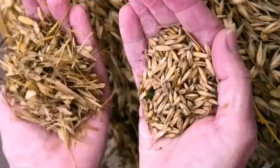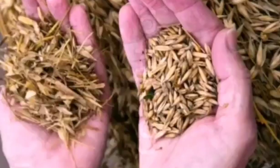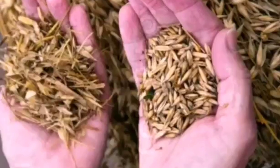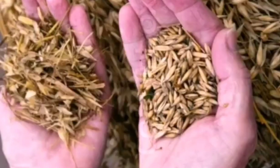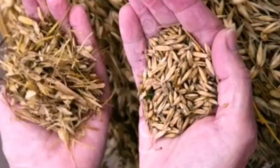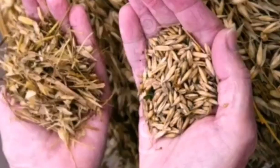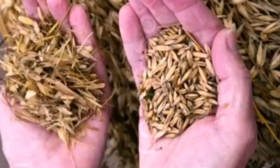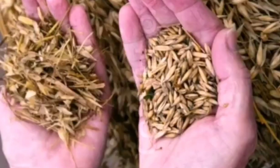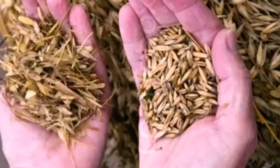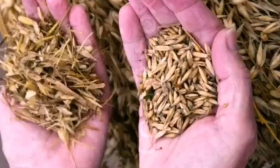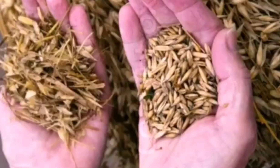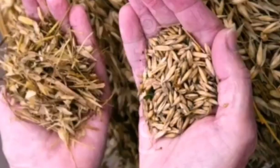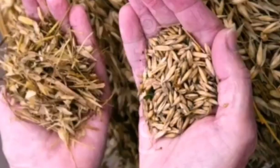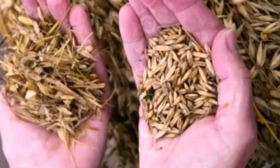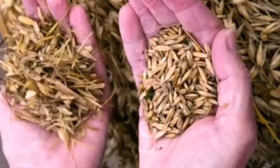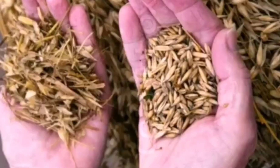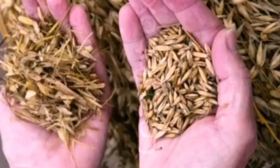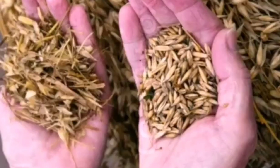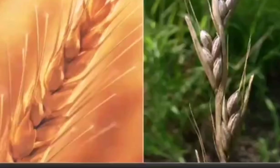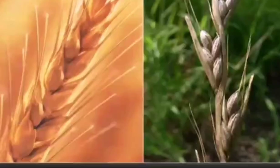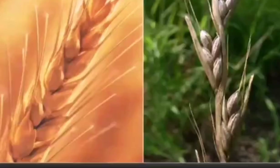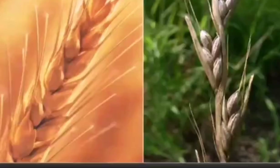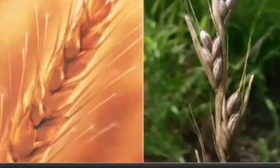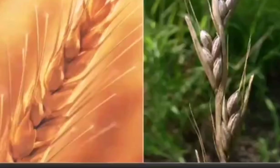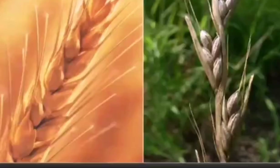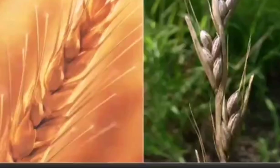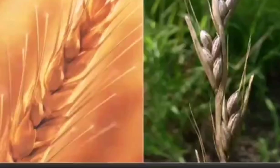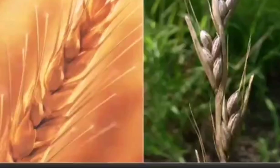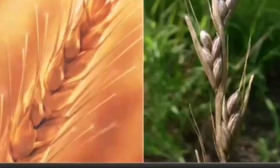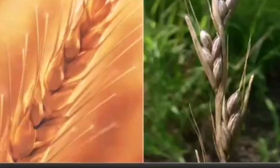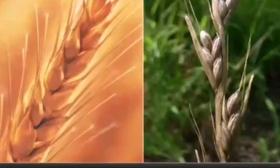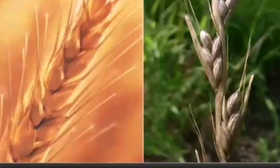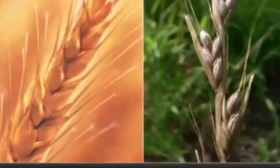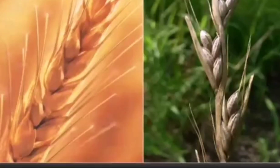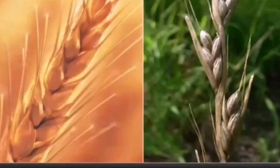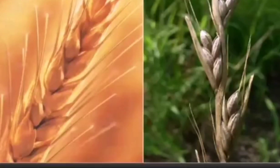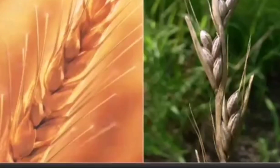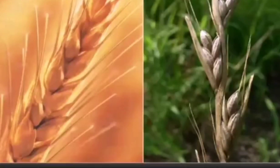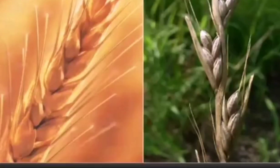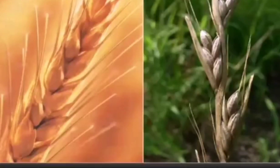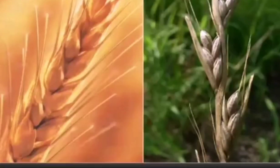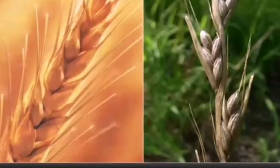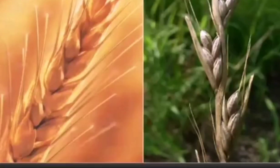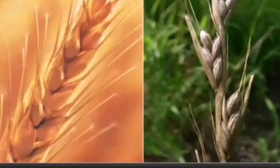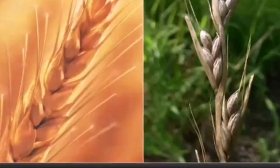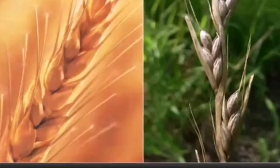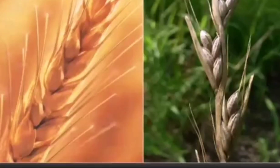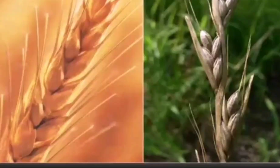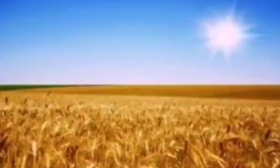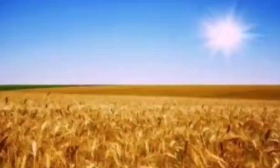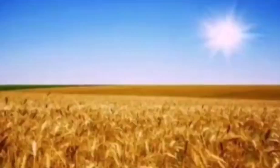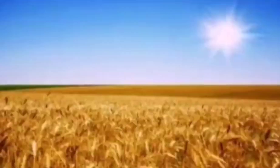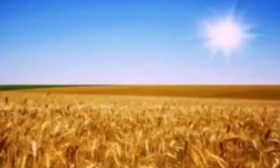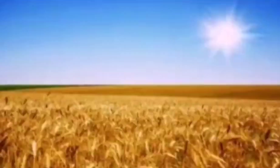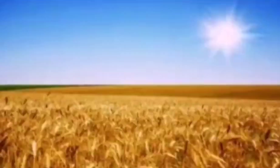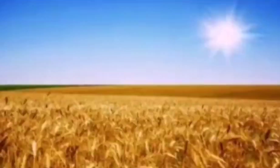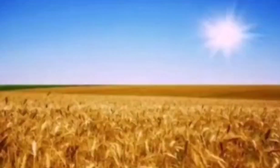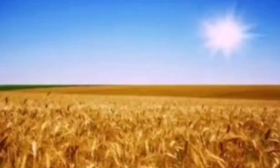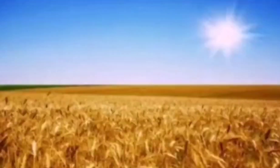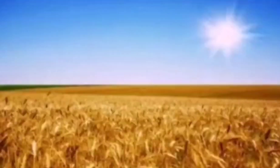trabalhadores perguntaram ao Senhor se queria que arrancassem todo o joio, o Senhor disse para não fazerem isso,